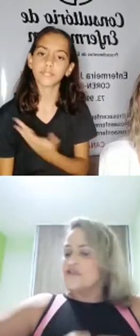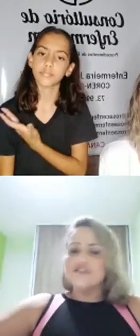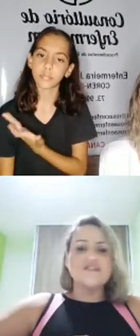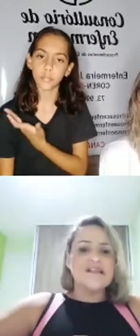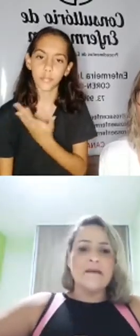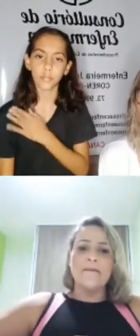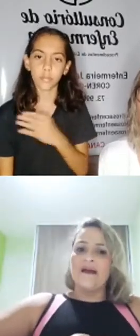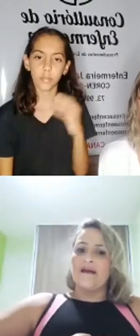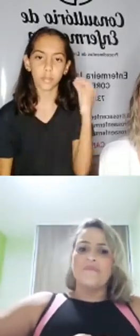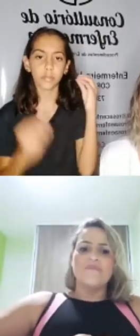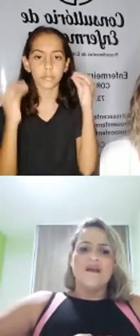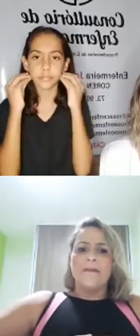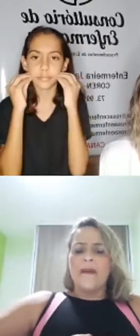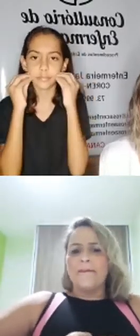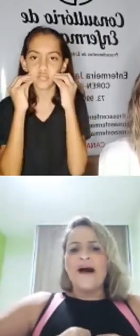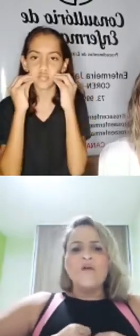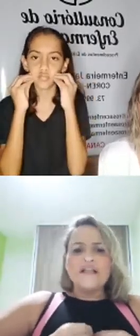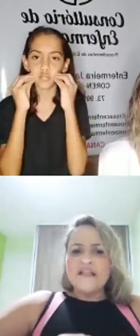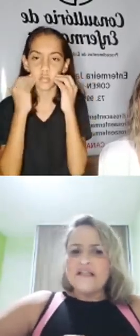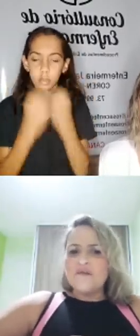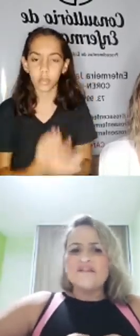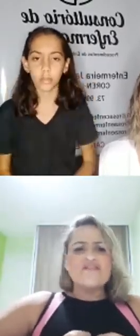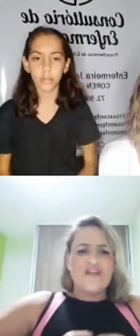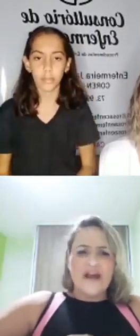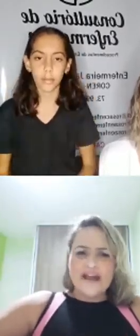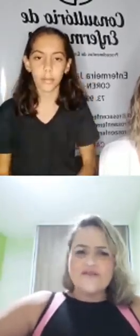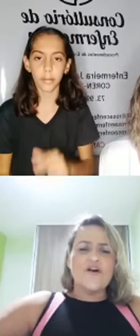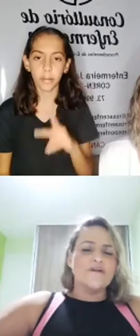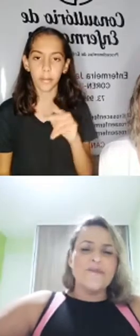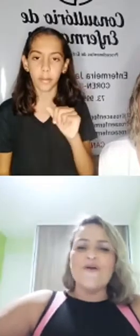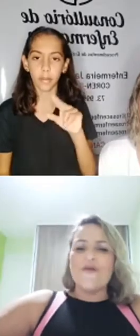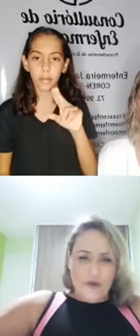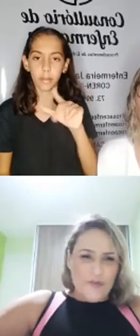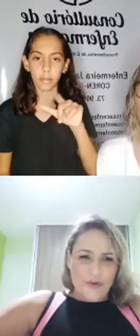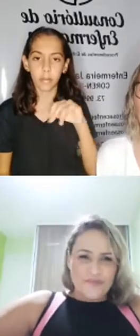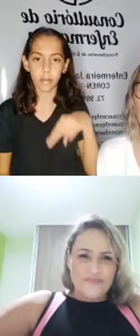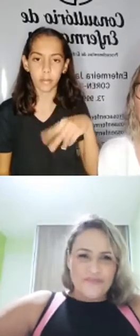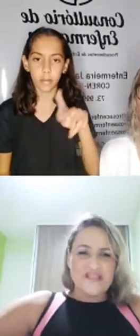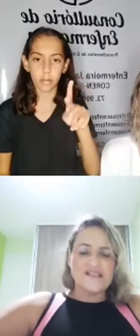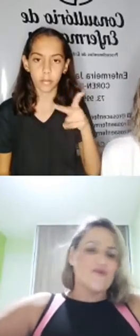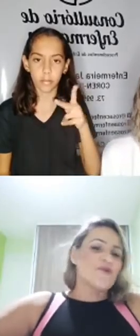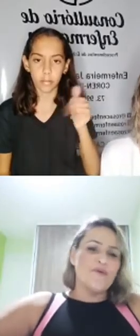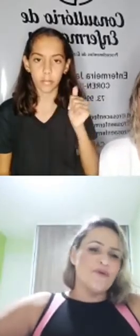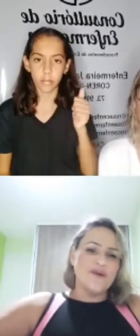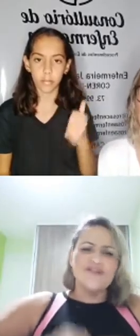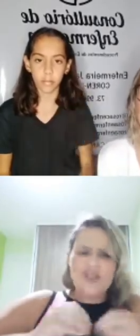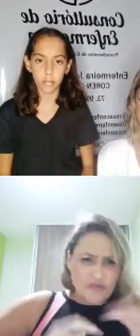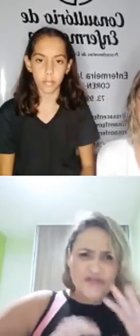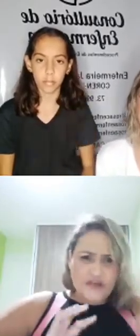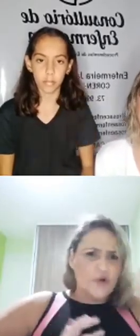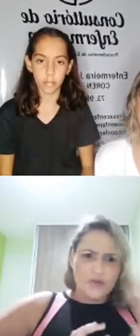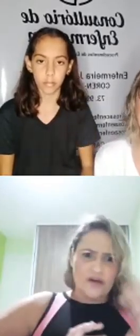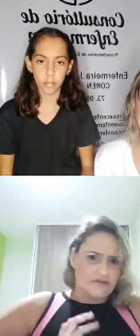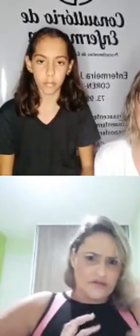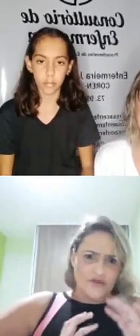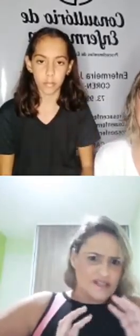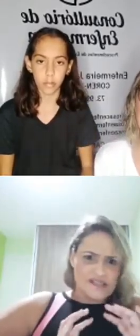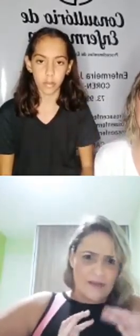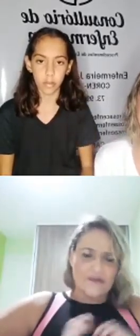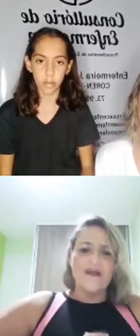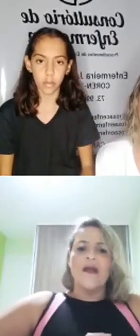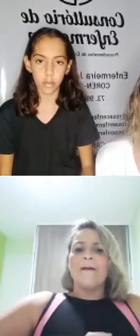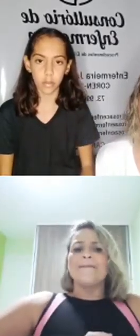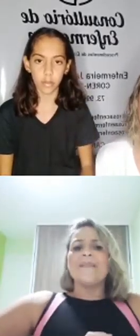eu vou te dizer, Paulinha, os infectos, olha, meu grupo, tem o grupo, eu não sou muito de grupo não, viu, de